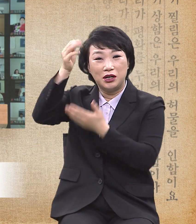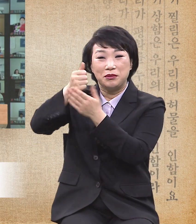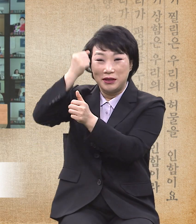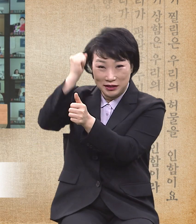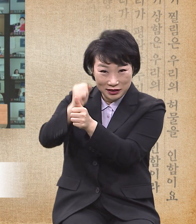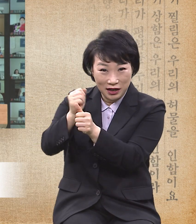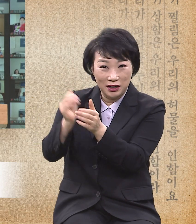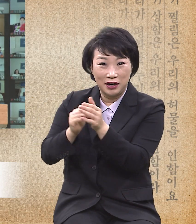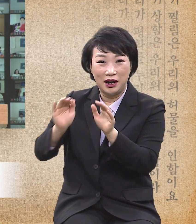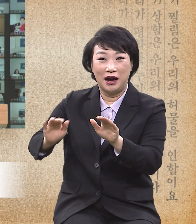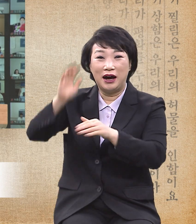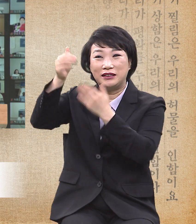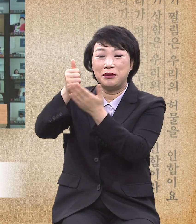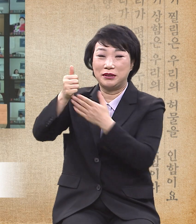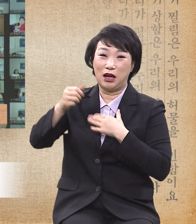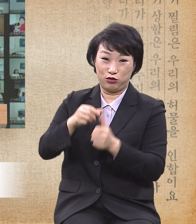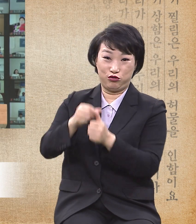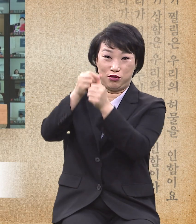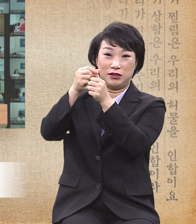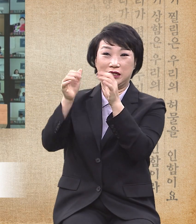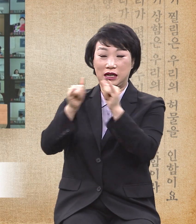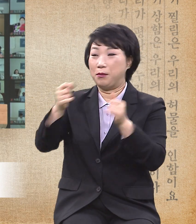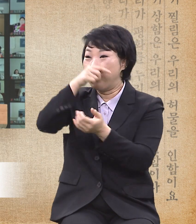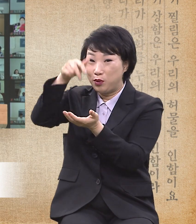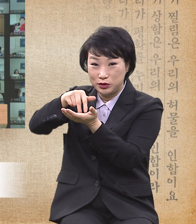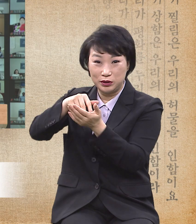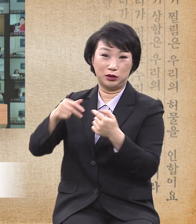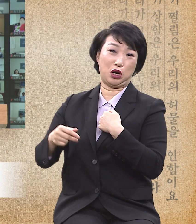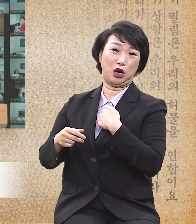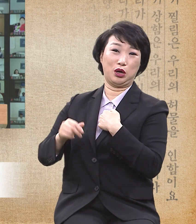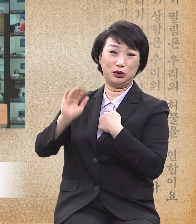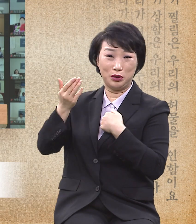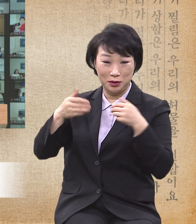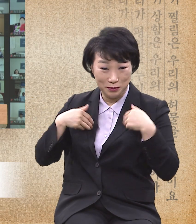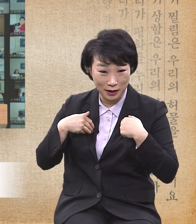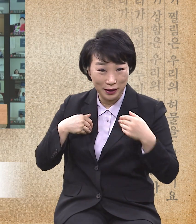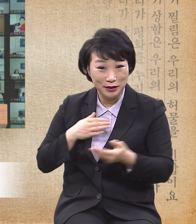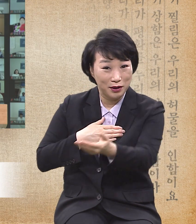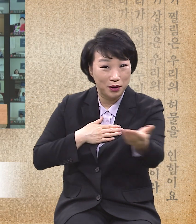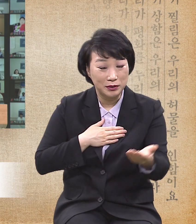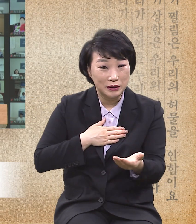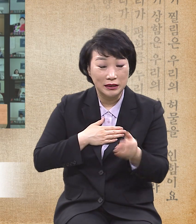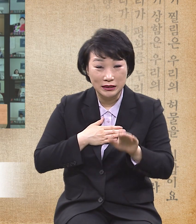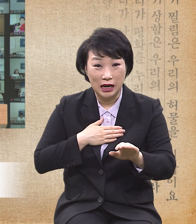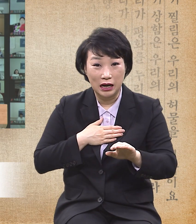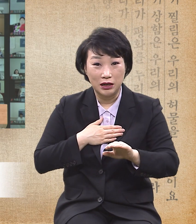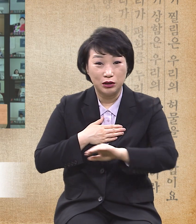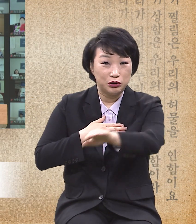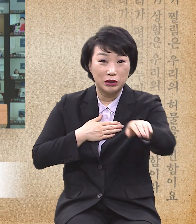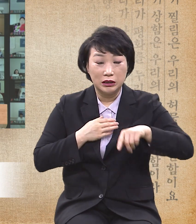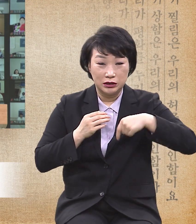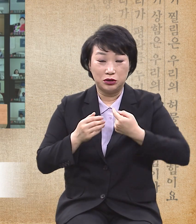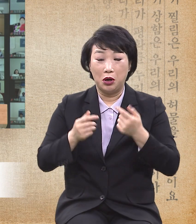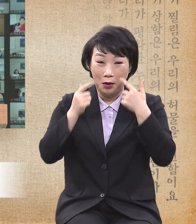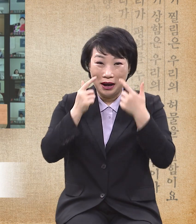인침받아 하나님께서 구원한 자의 보증이 돼야 된다는 사실을 여러분